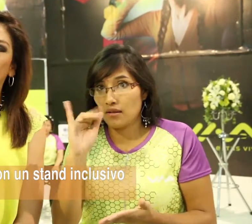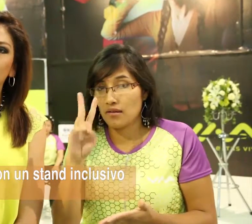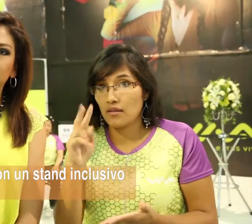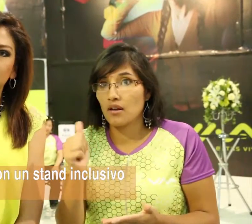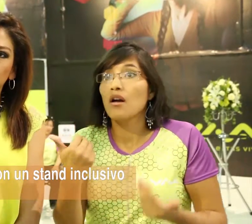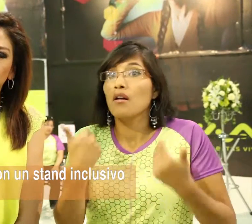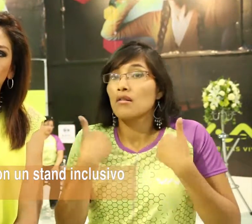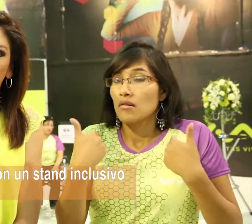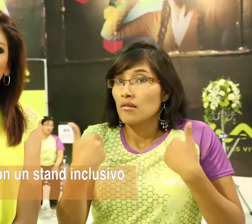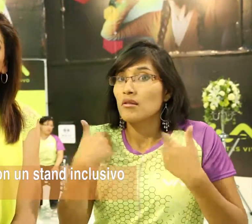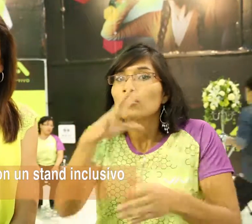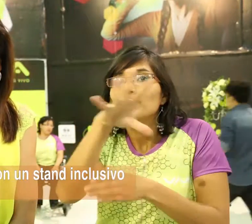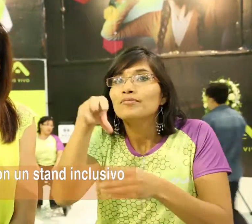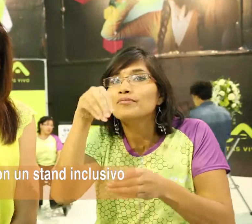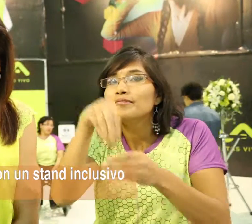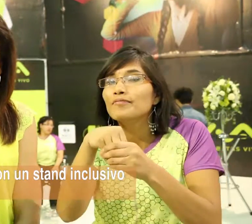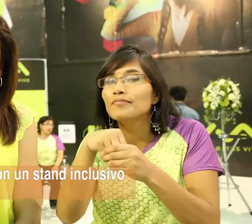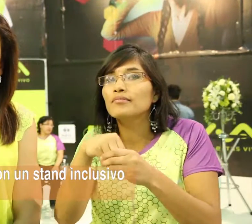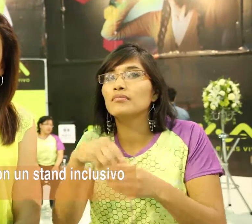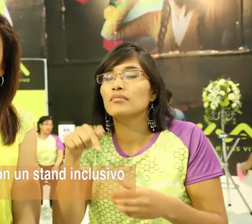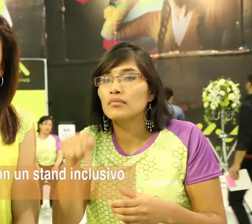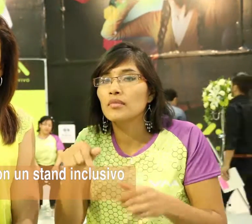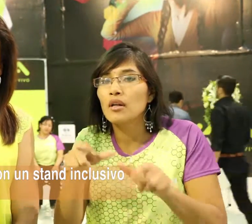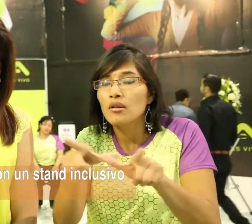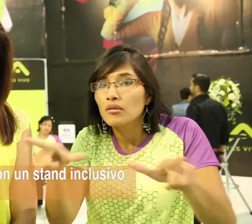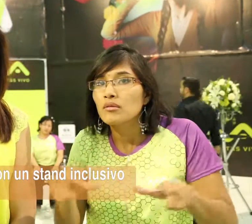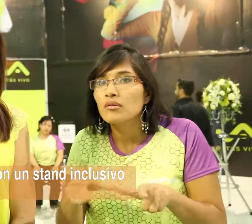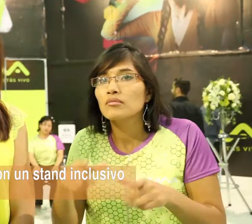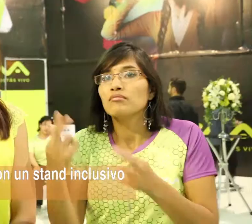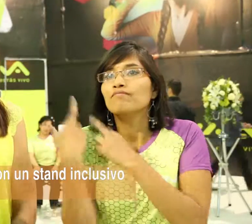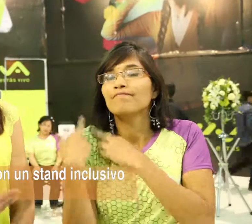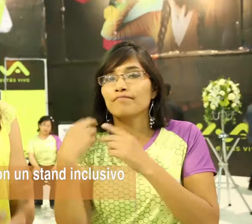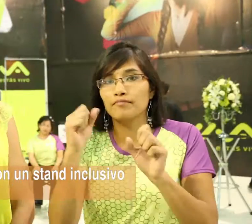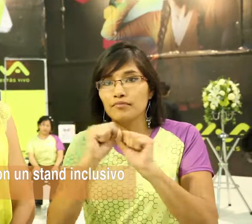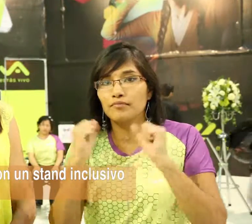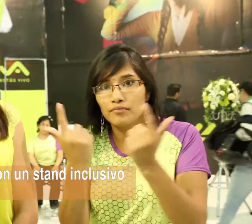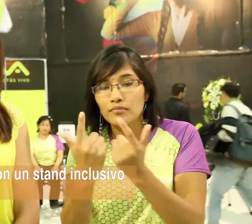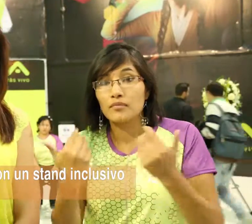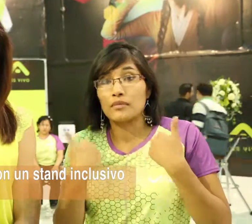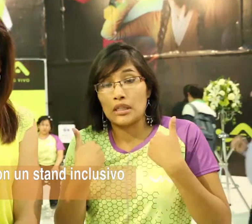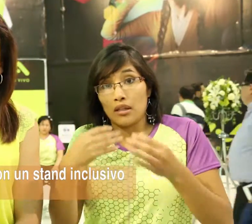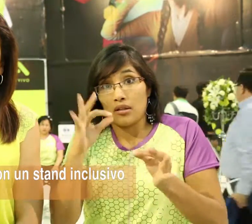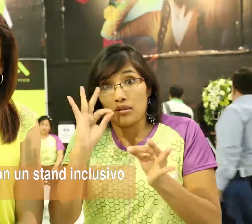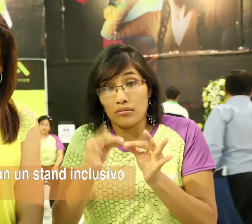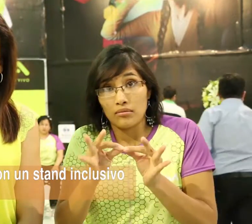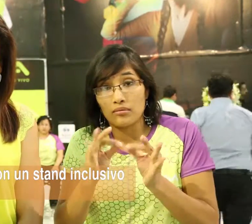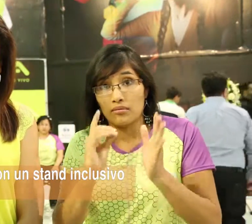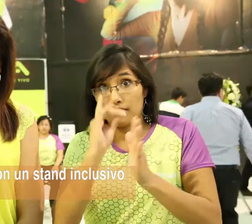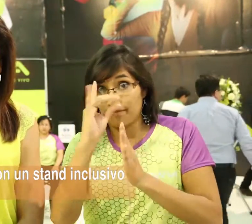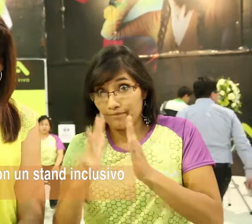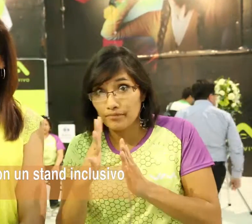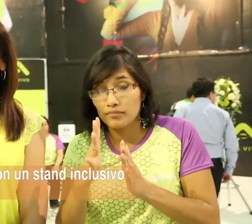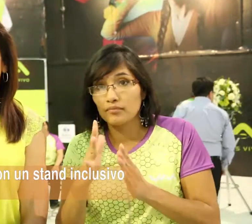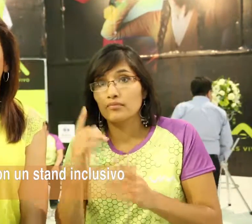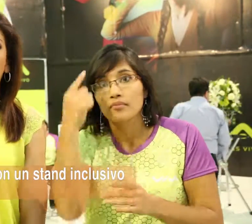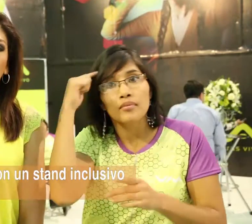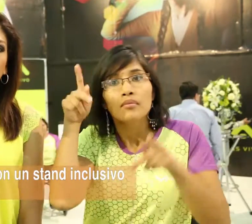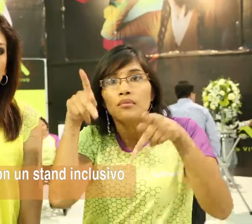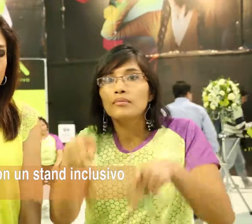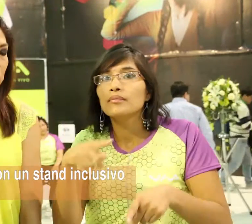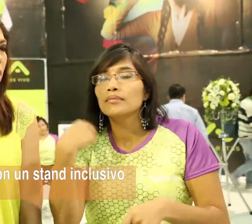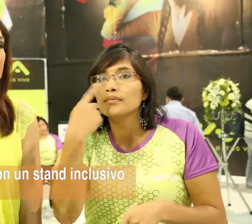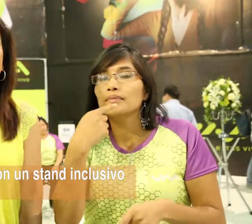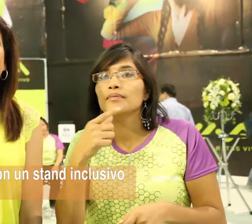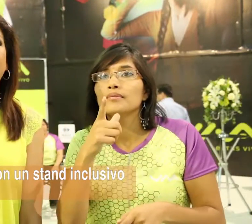stand totalmente inclusivo en lo que es el área de la responsabilidad social. Tenemos traductores simultáneos en el lenguaje de señas para todas aquellas personas que tienen